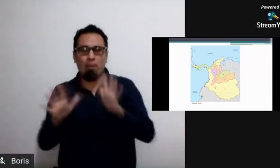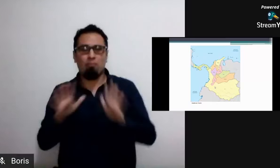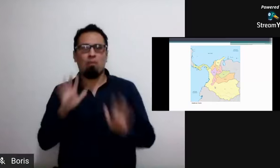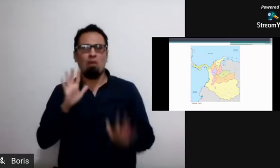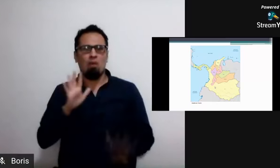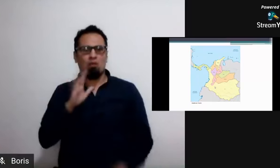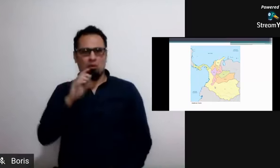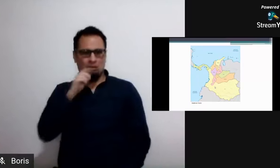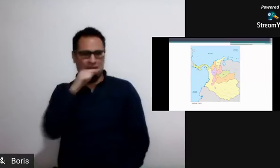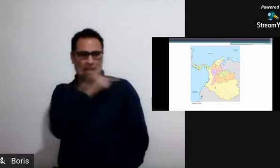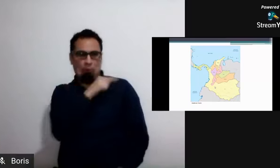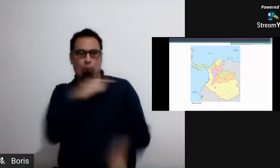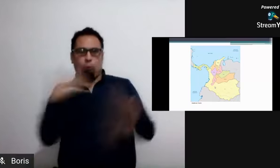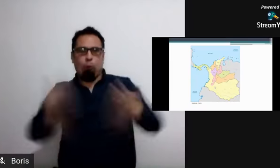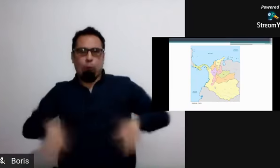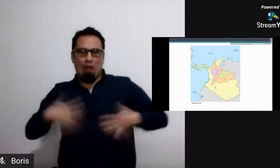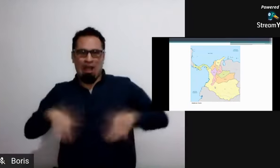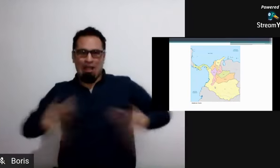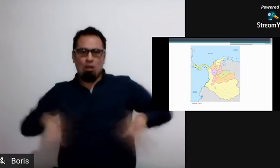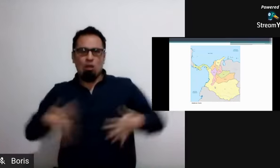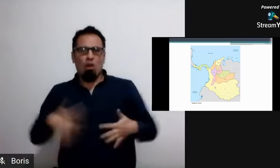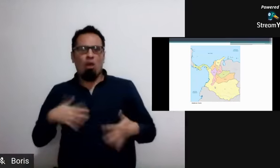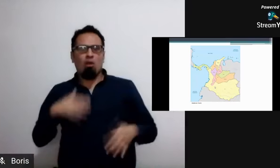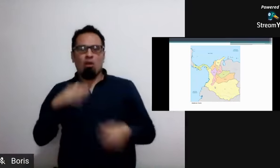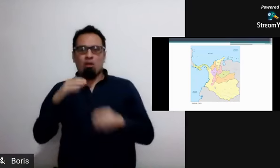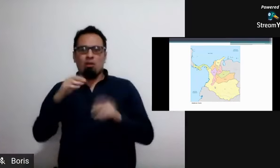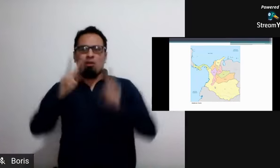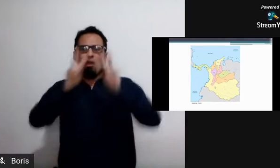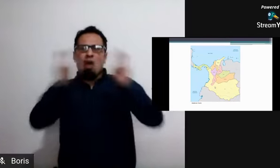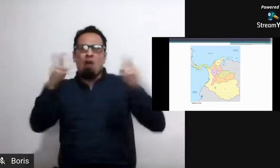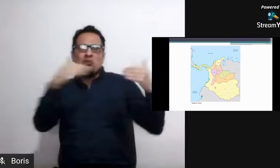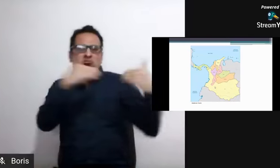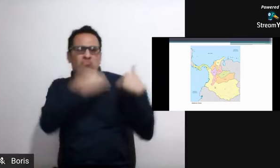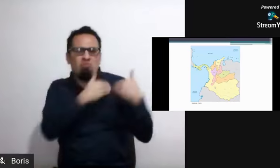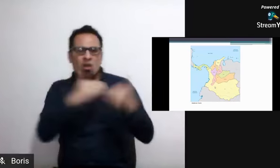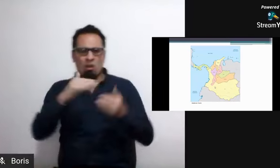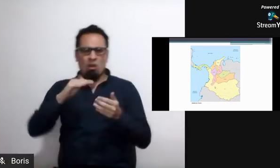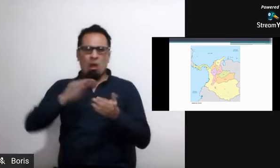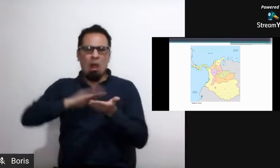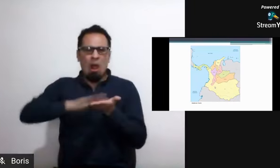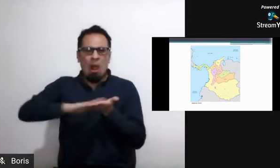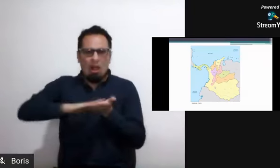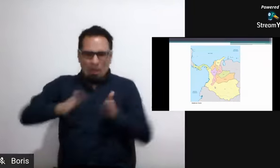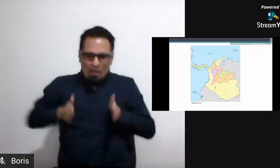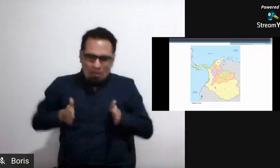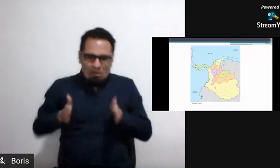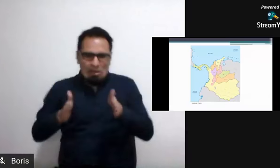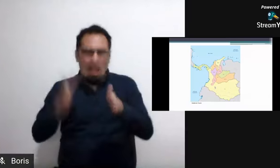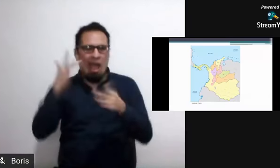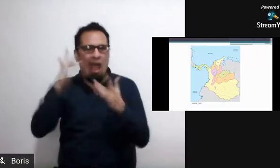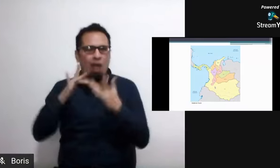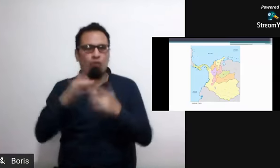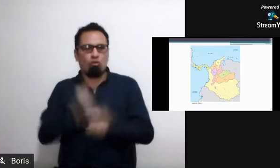años en la presidencia, con 9 estados federados. Entonces, tenemos que entender también todo lo